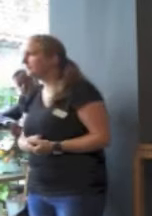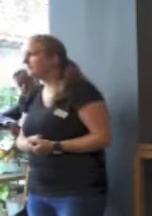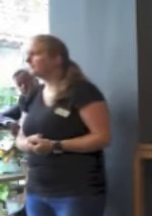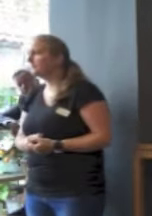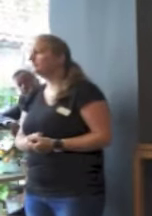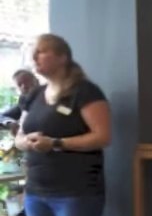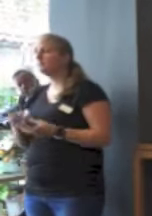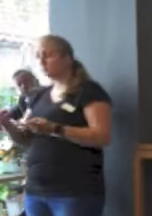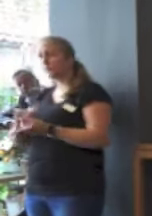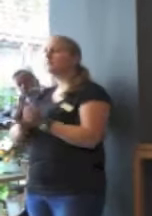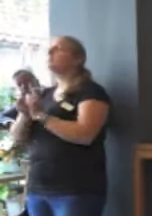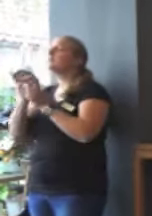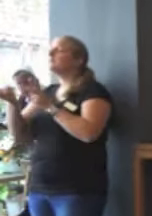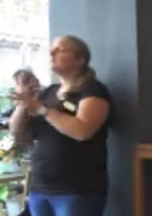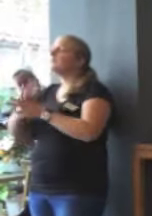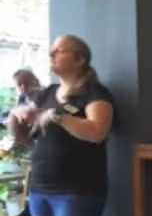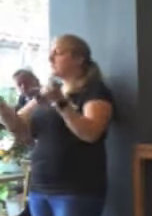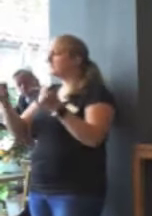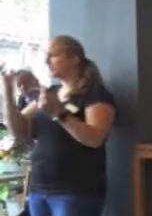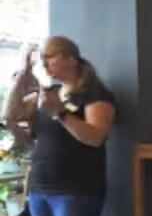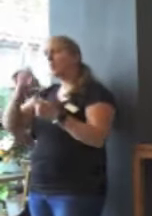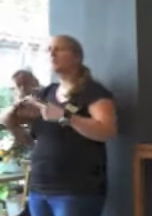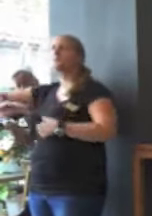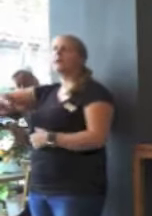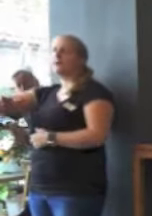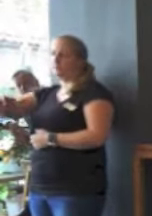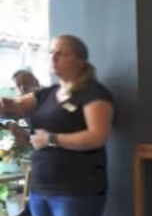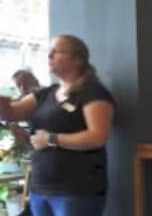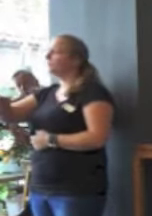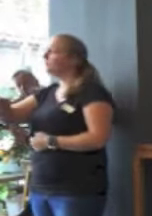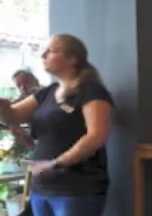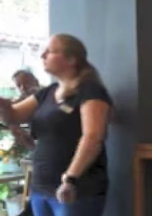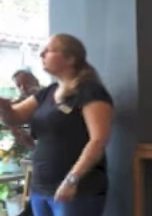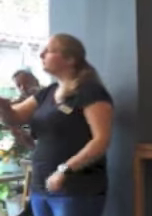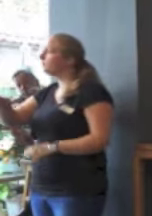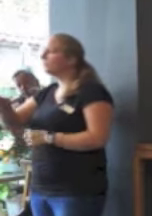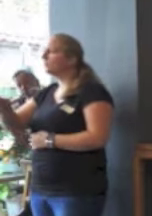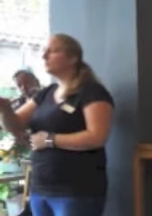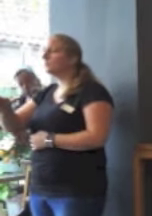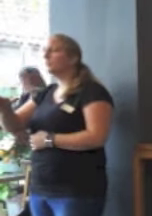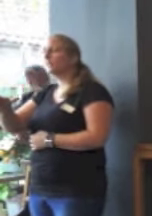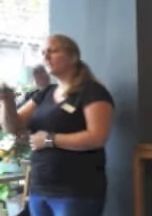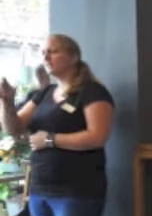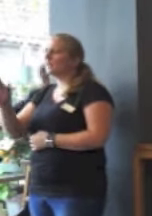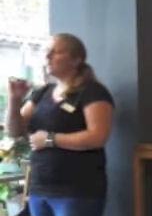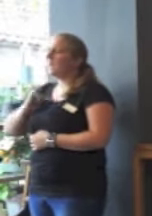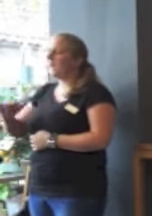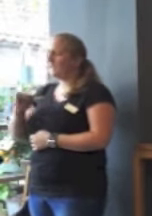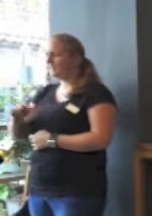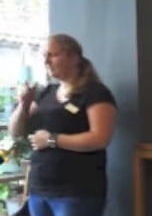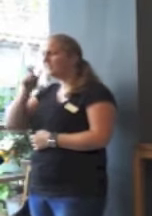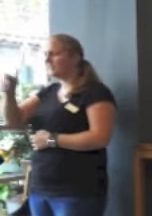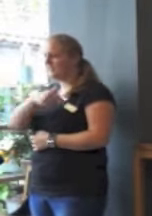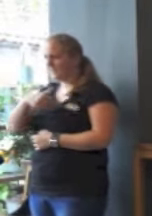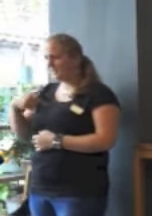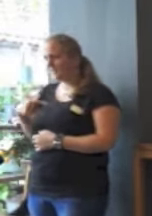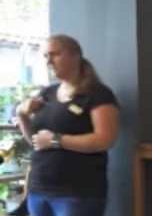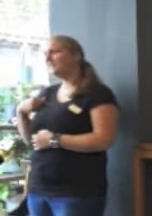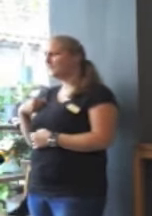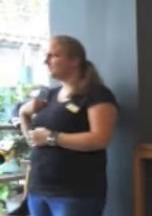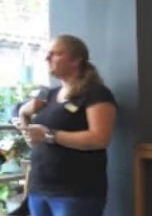allt friskare. I Stockholmsregionen så, om man nu ska använda uttrycket, debuterar vi i äldreomsorgen